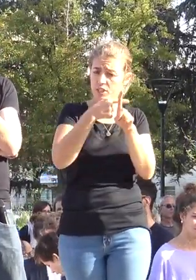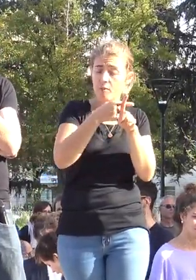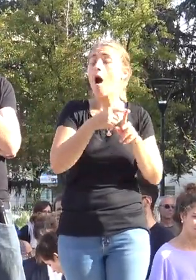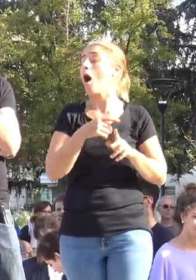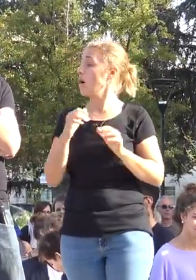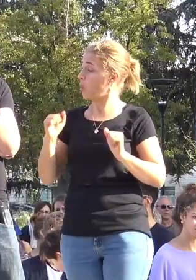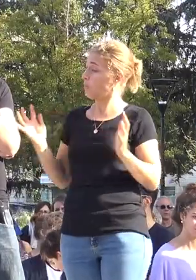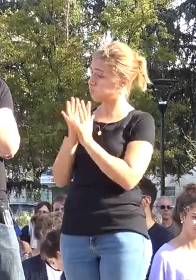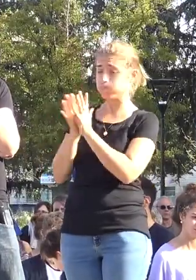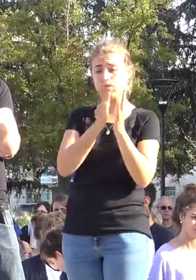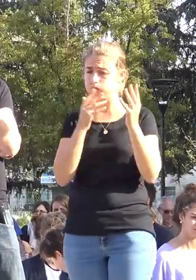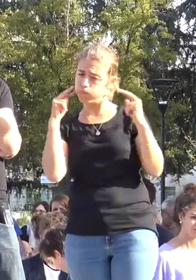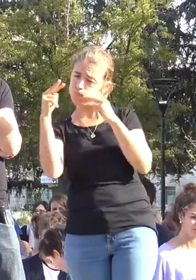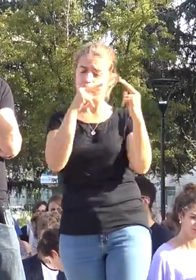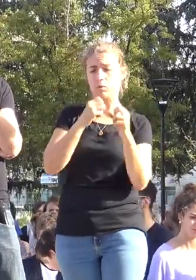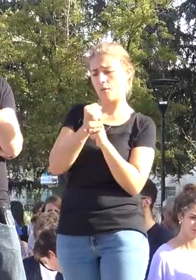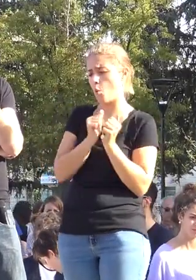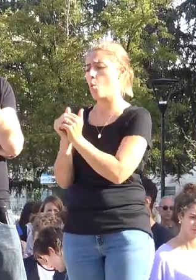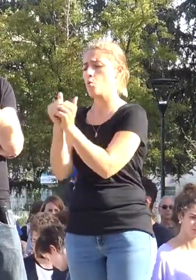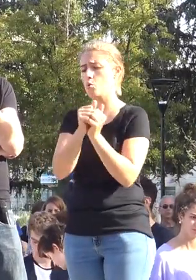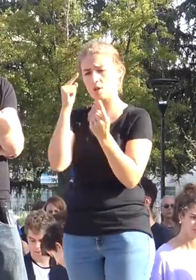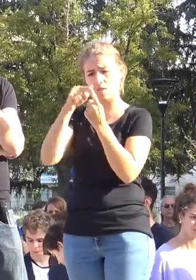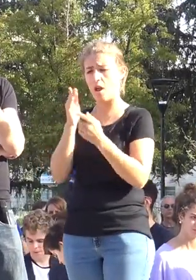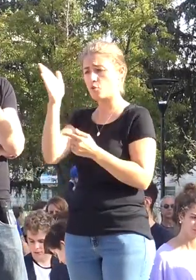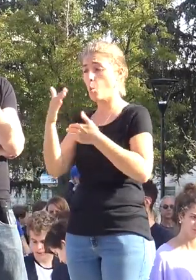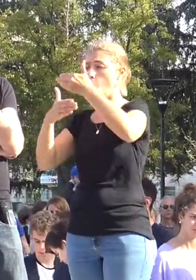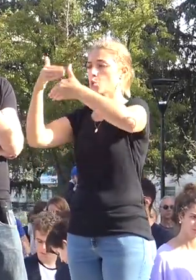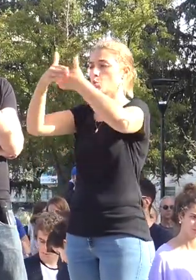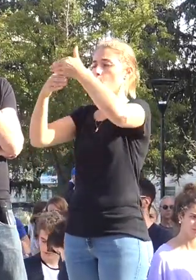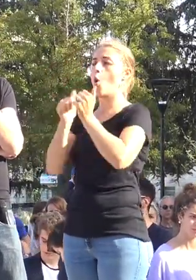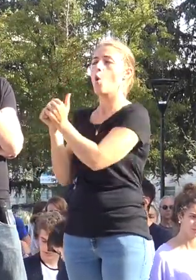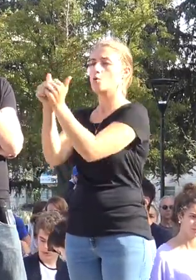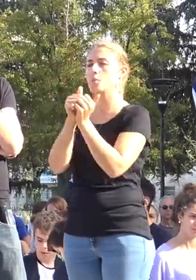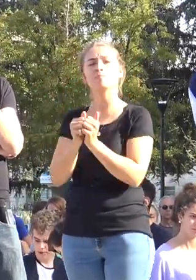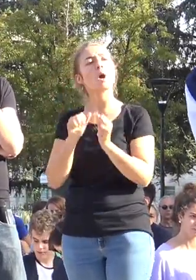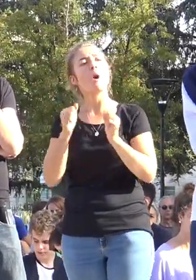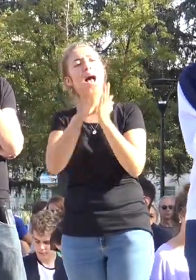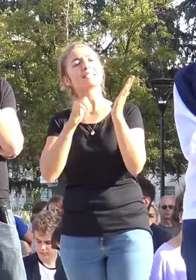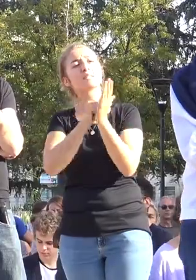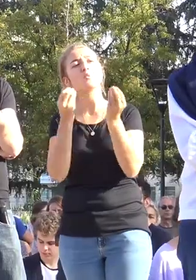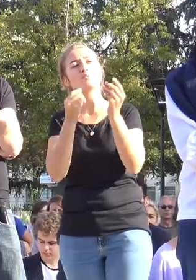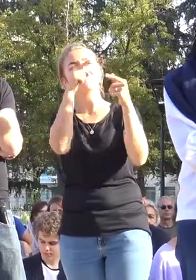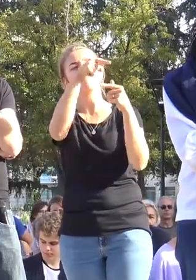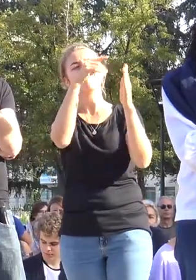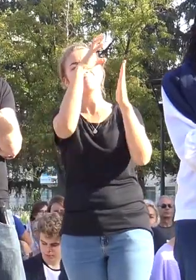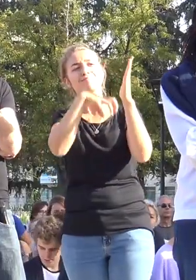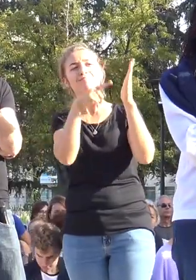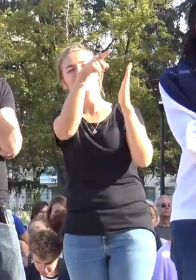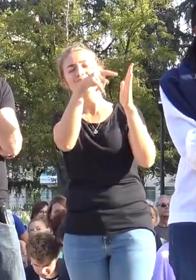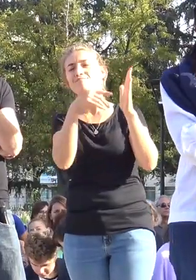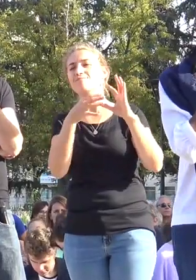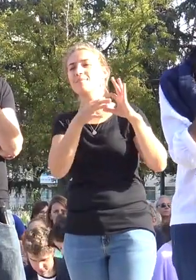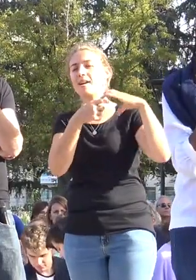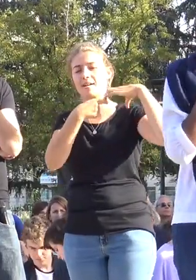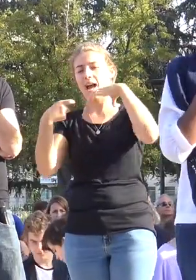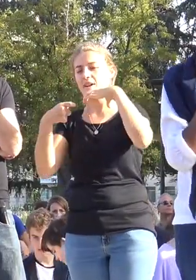rencontrer et travailler ensemble à construire notre futur. Inscription à la caravane. Je